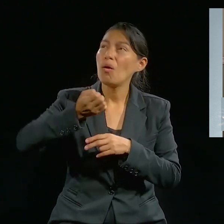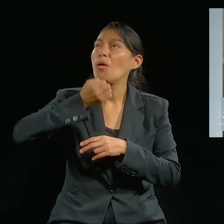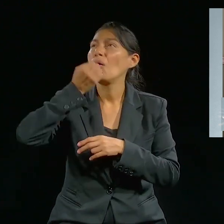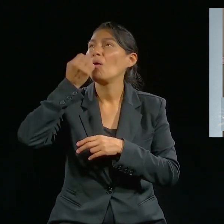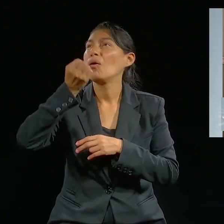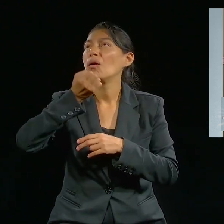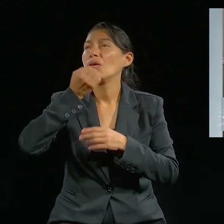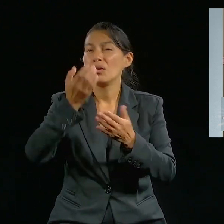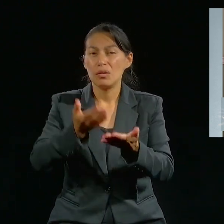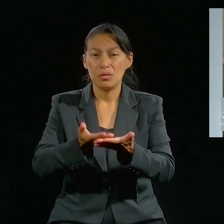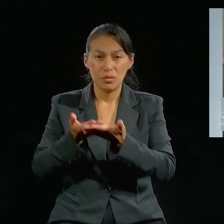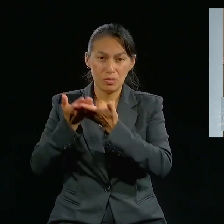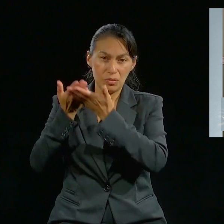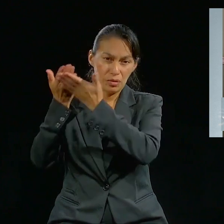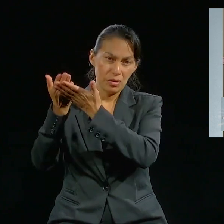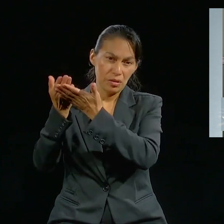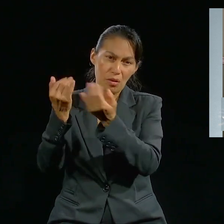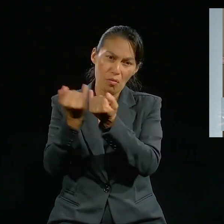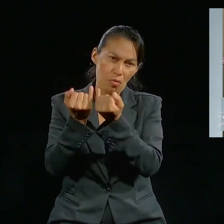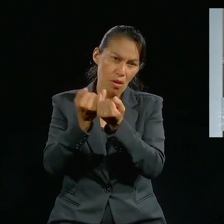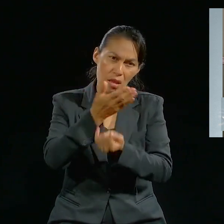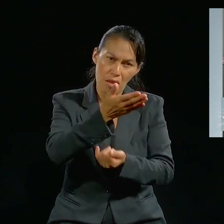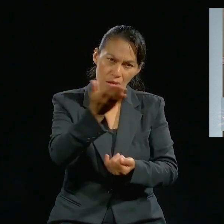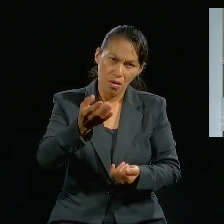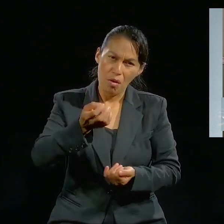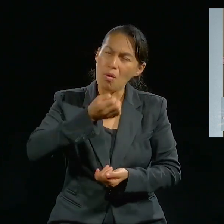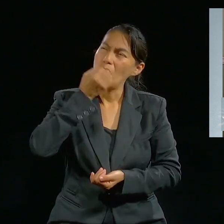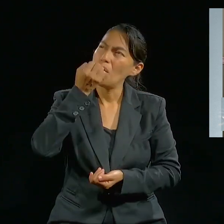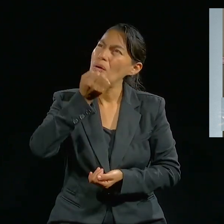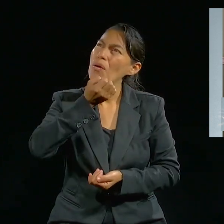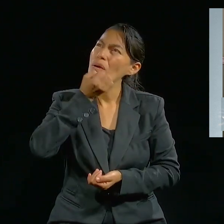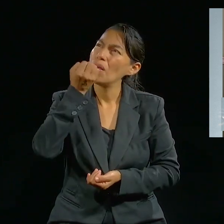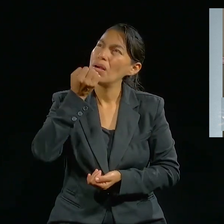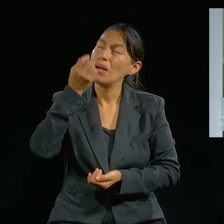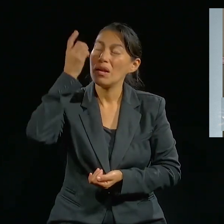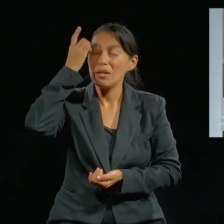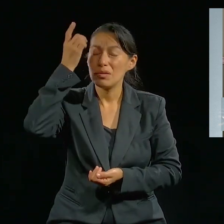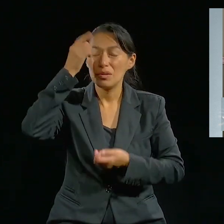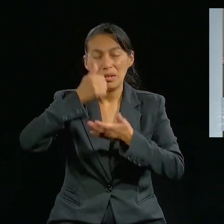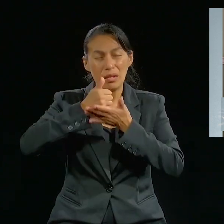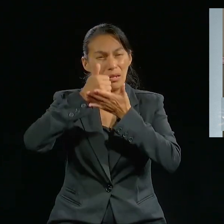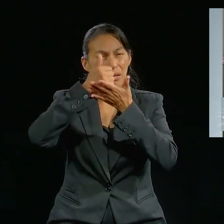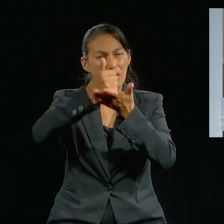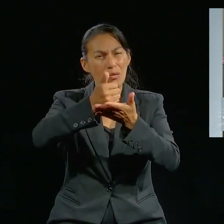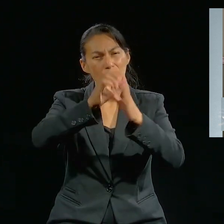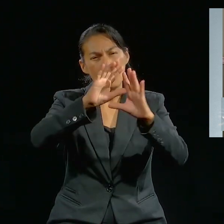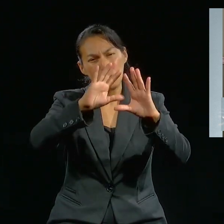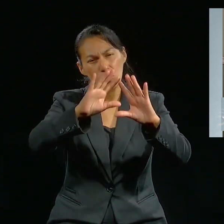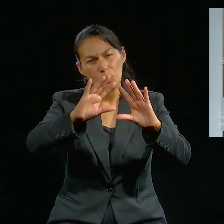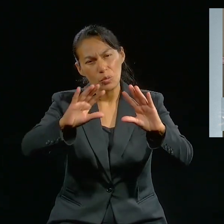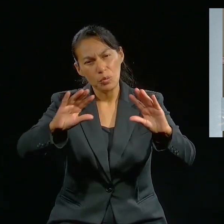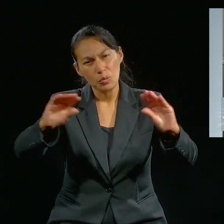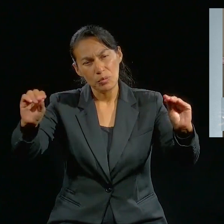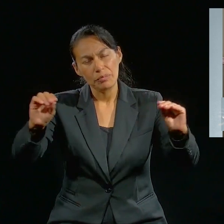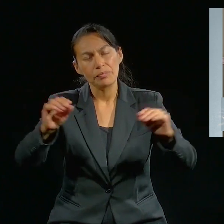en oración y que él también orará a Dios para que le ayude a salir de eso